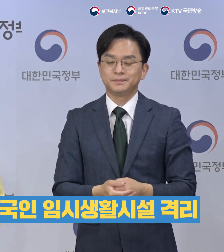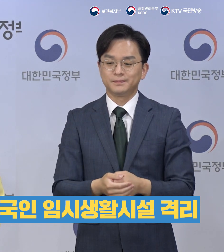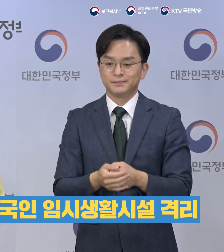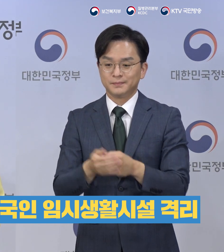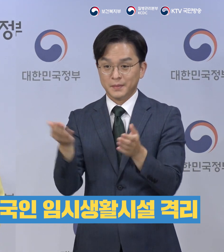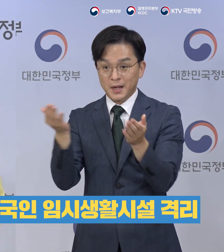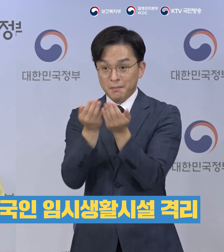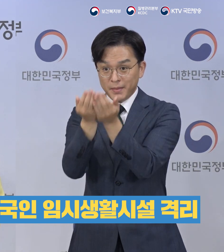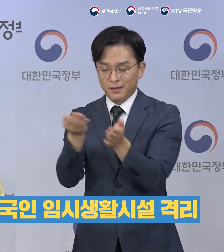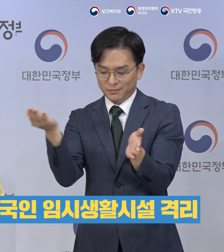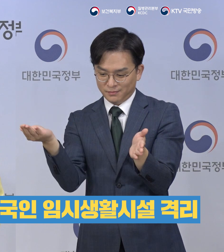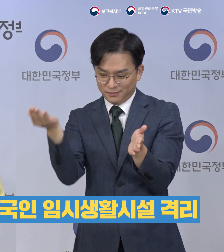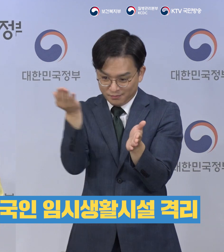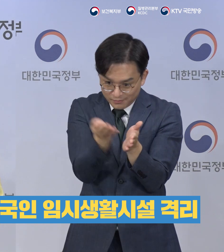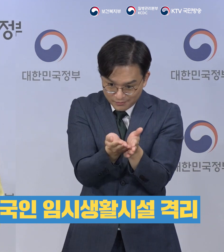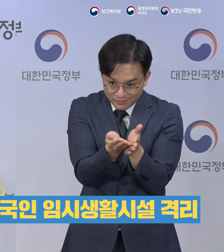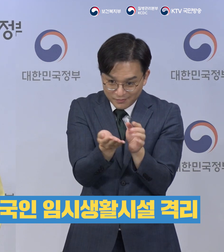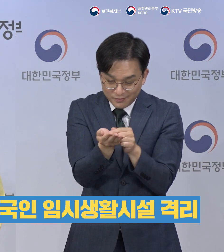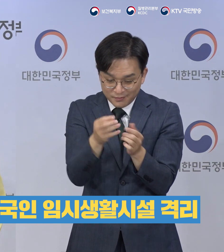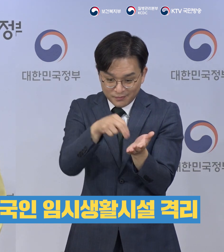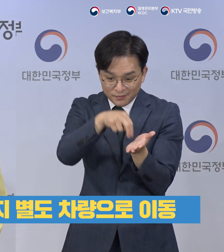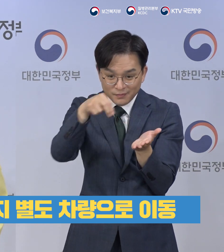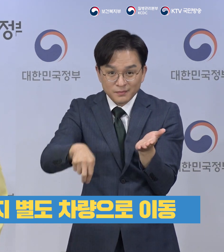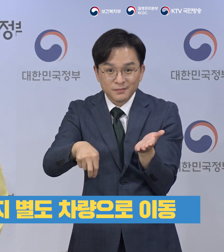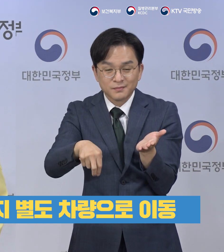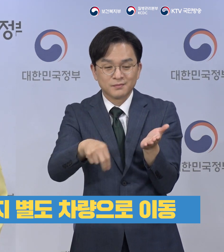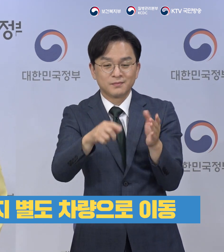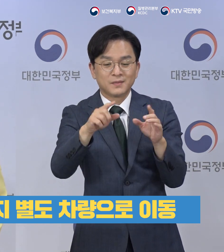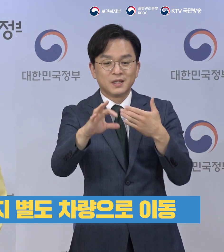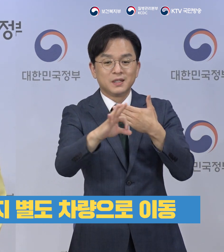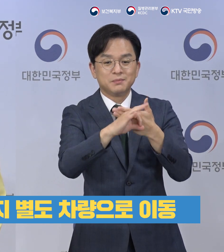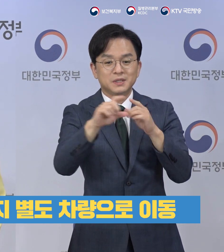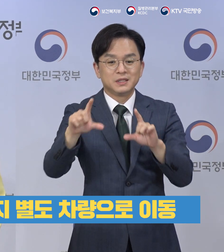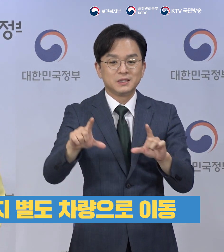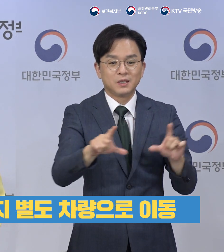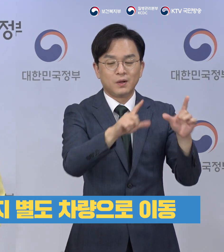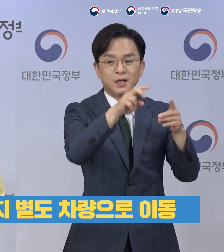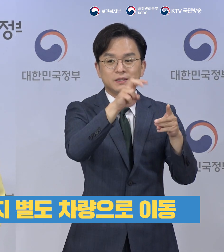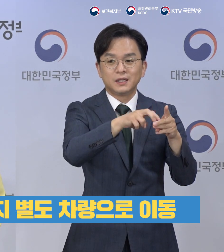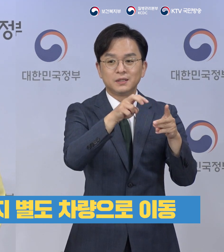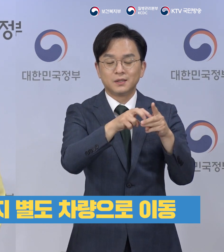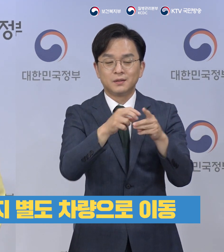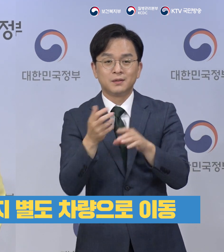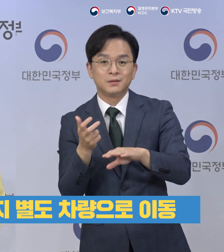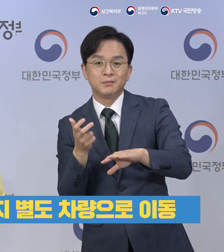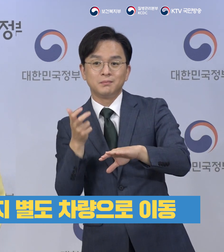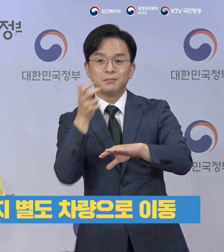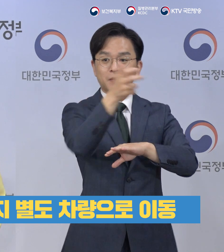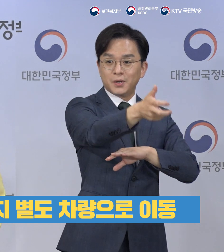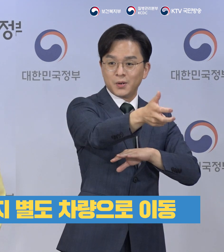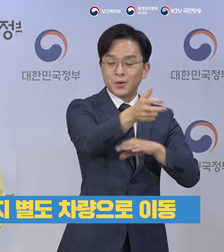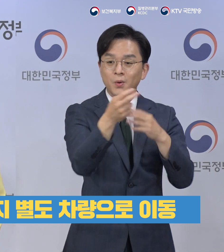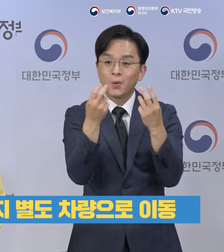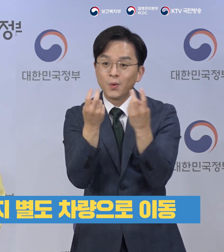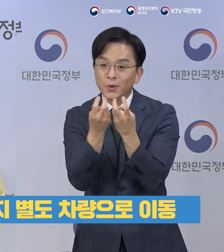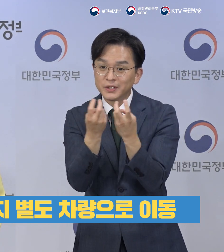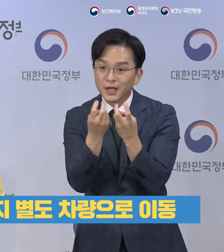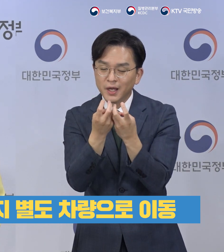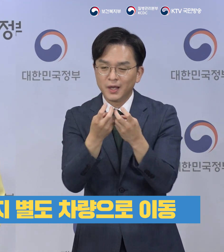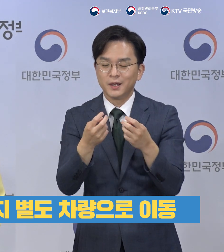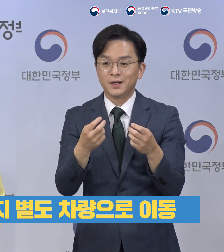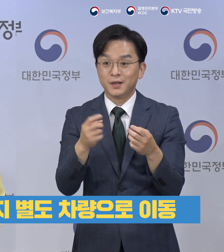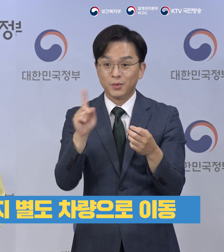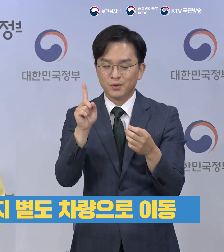대해서는 내일부터 해당 격리시설에 입소하셔야 됩니다. 두 번째로 이동수단입니다. 현재 전국의 무역항은 31개이기